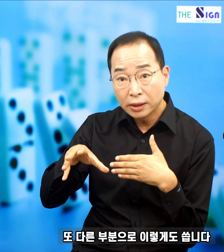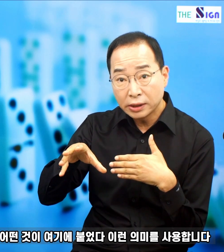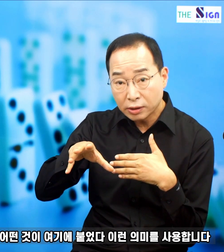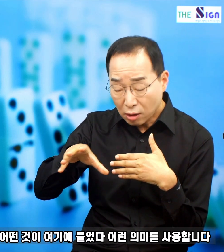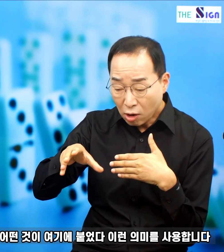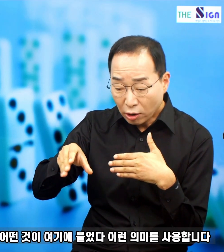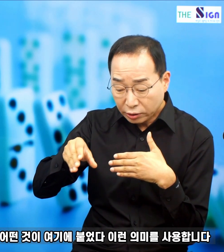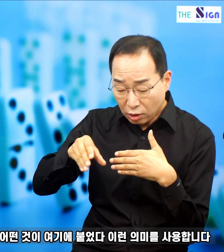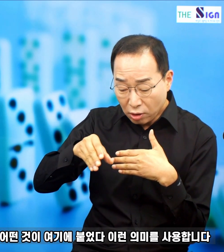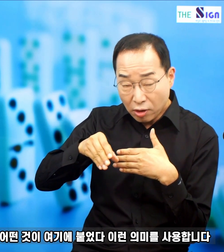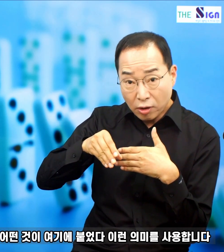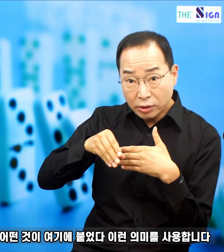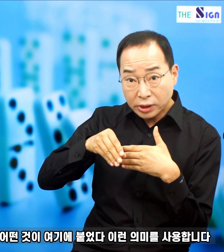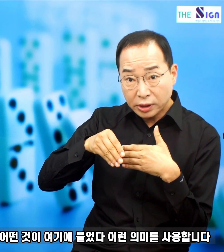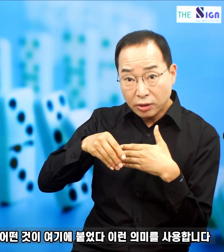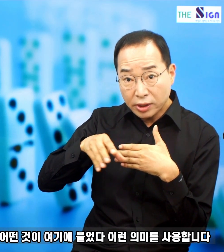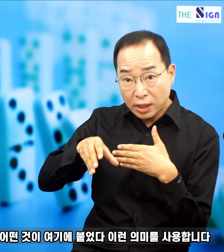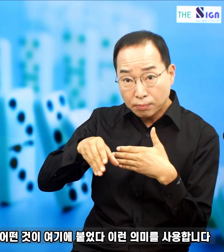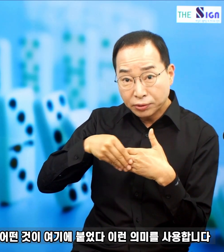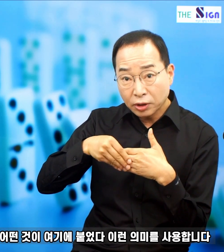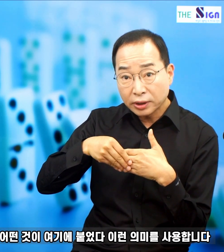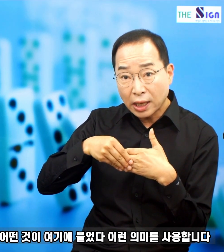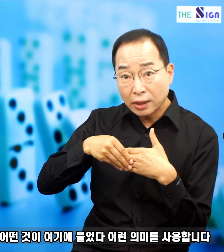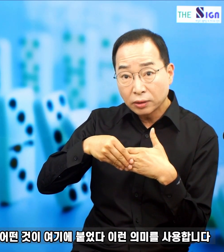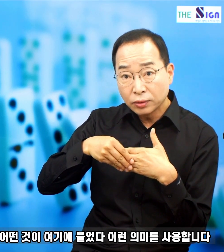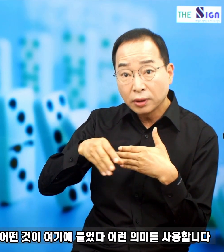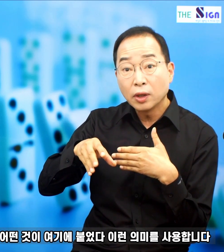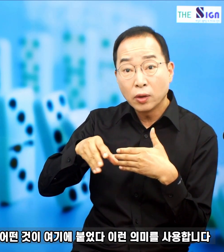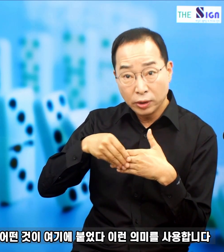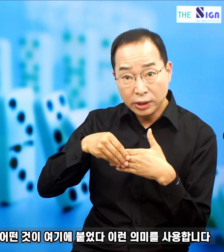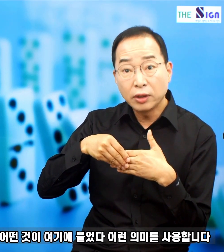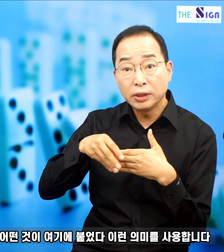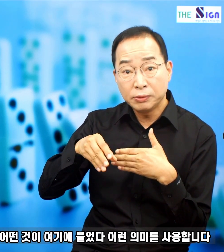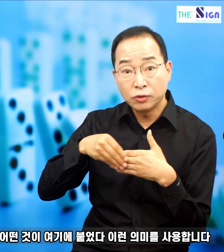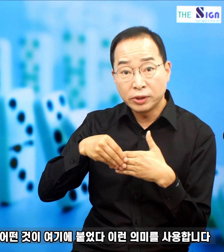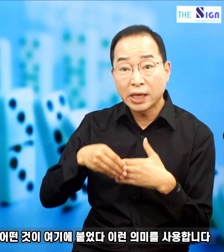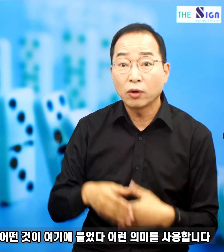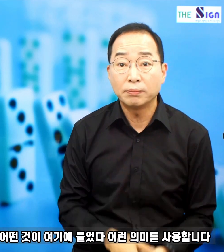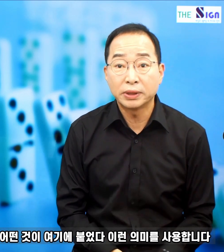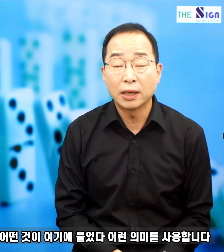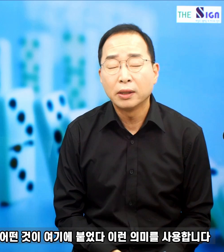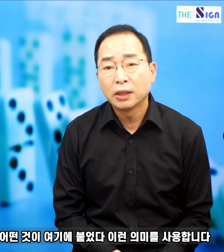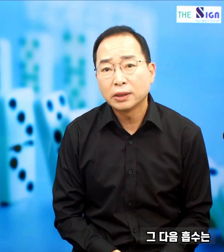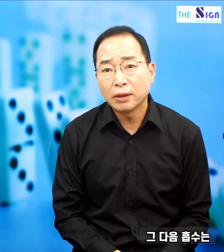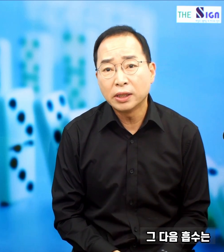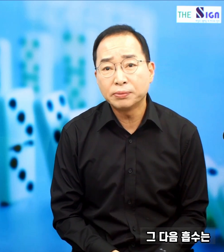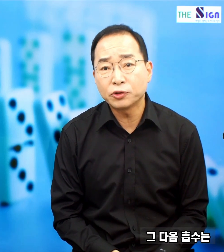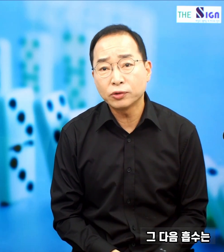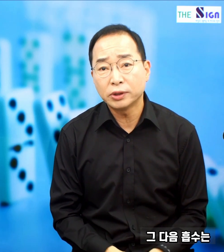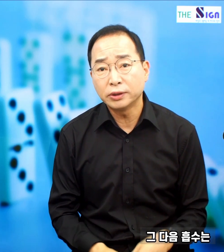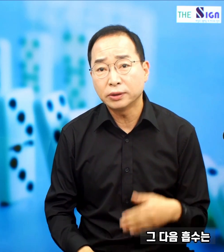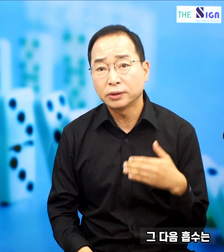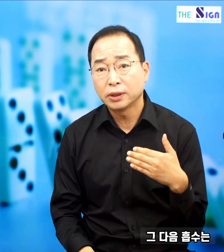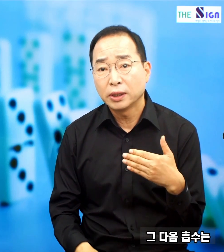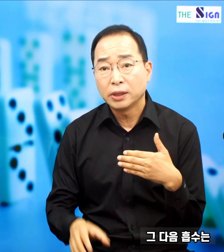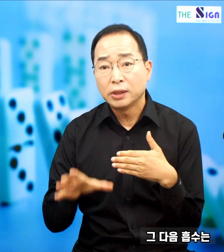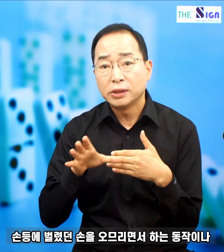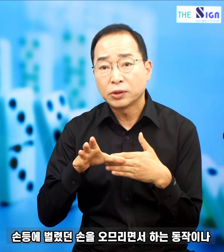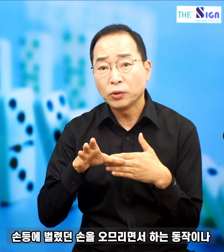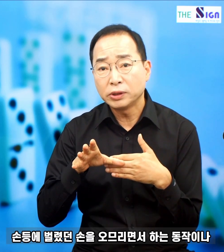그래서 어떤 것이 여기에 붙었다, 이런 의미를 이제 사용합니다. 그 다음에 흡수는 이제